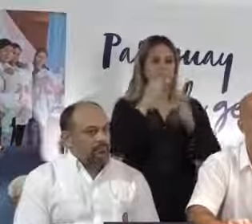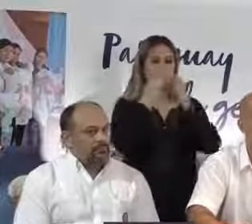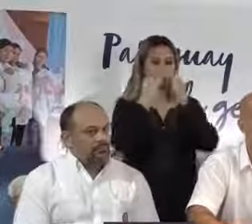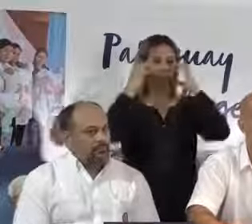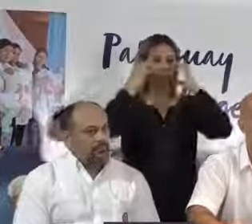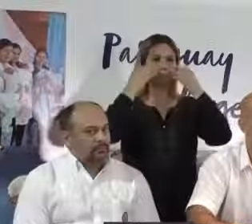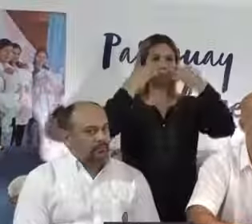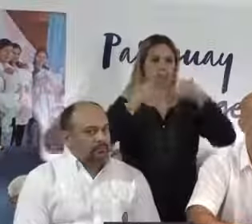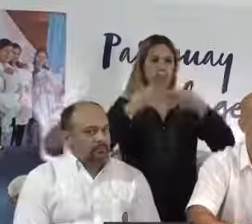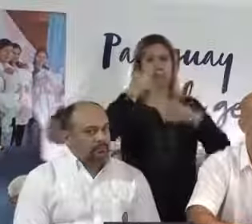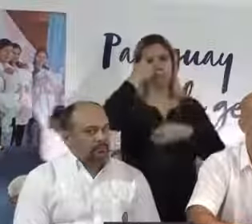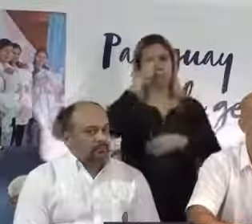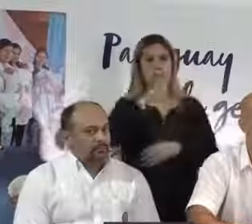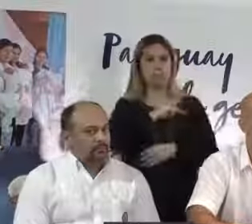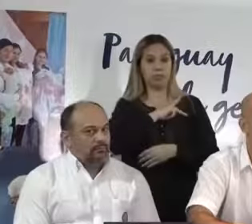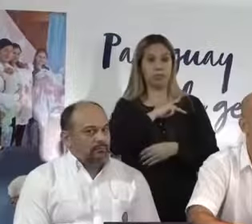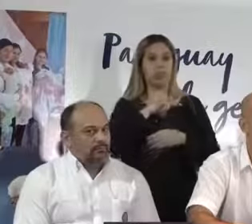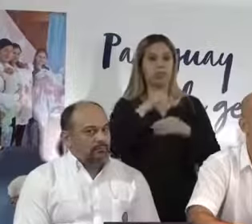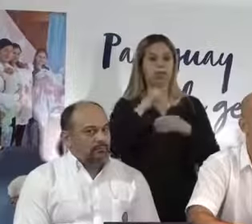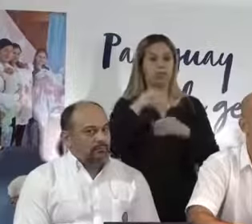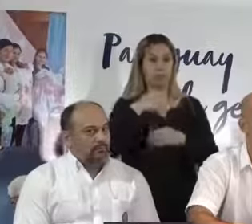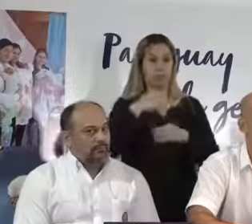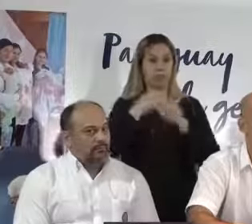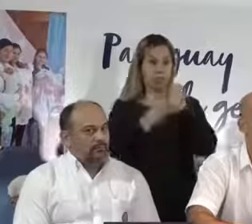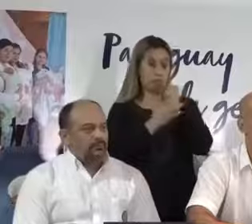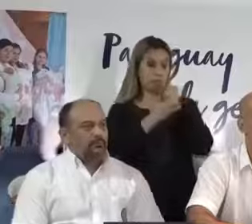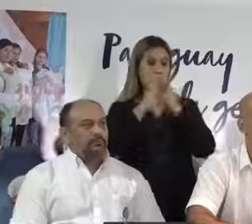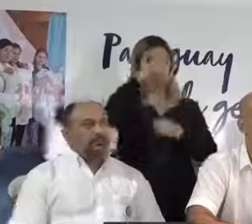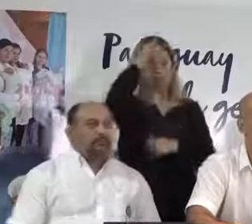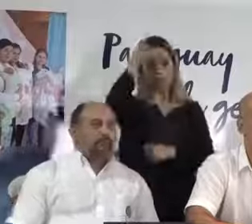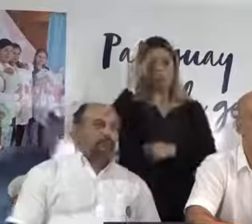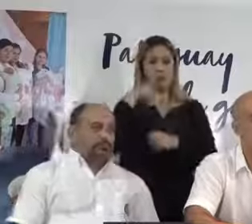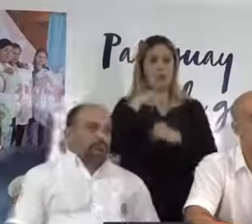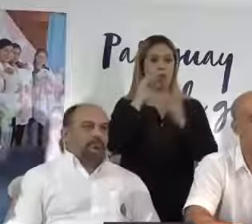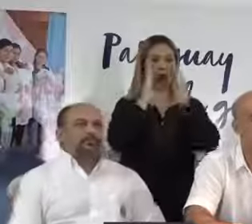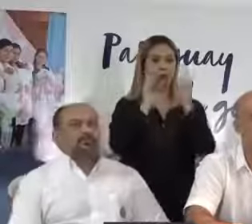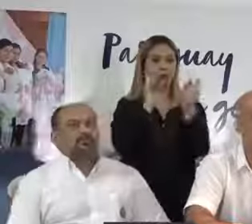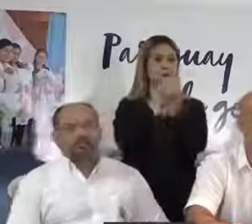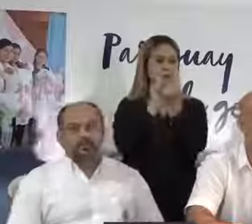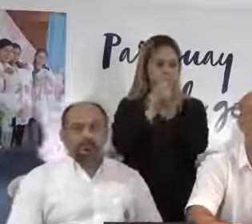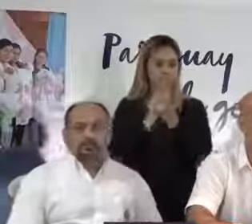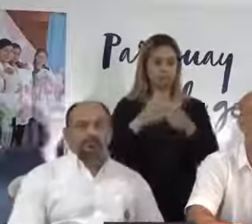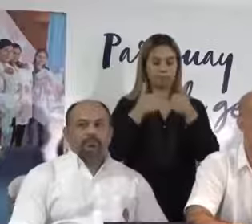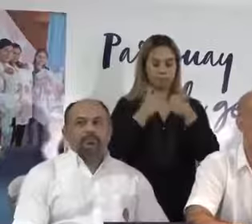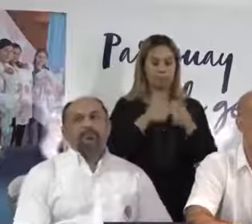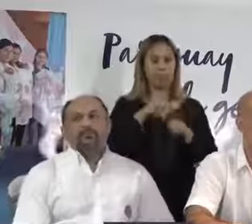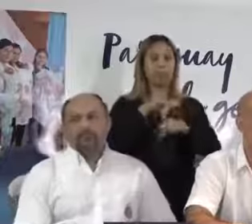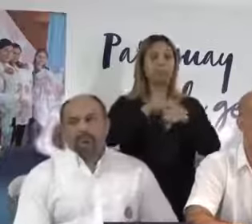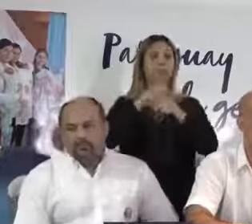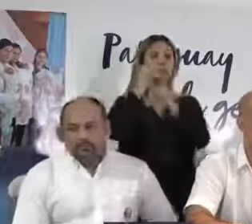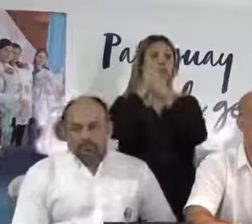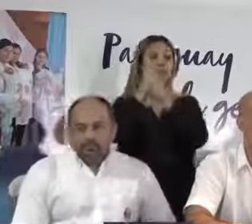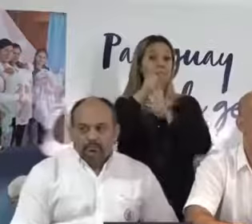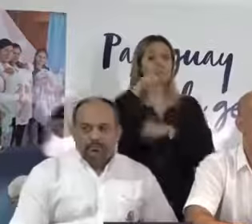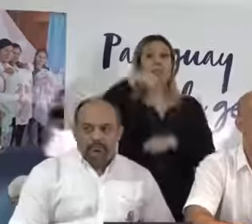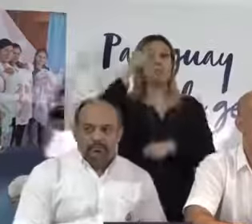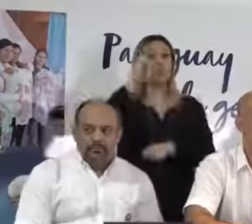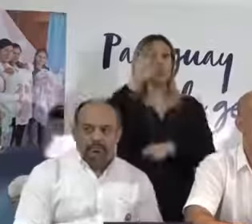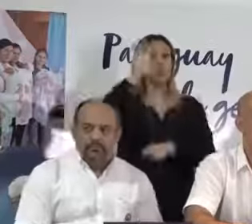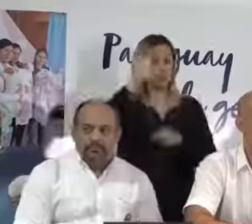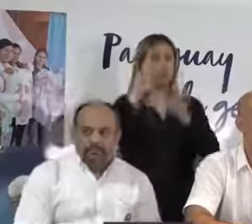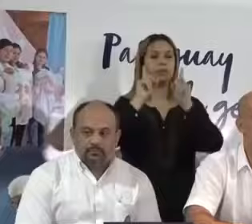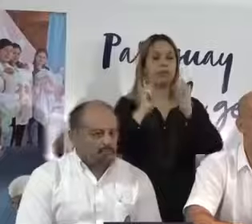sobre todo, para el personal de salud en la atención, ¿verdad? Entonces estamos en eso. Con el Ministerio del Trabajo y otras instituciones del Estado también